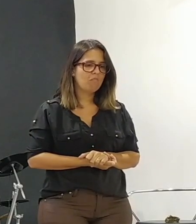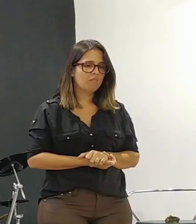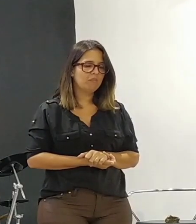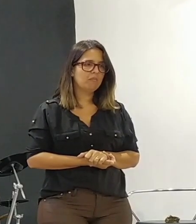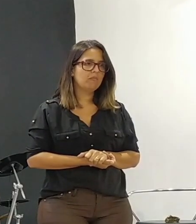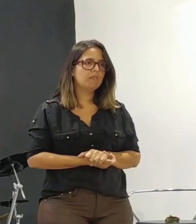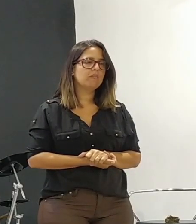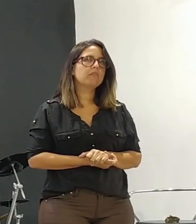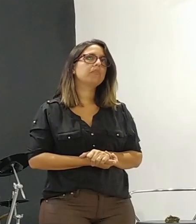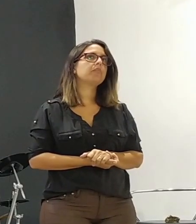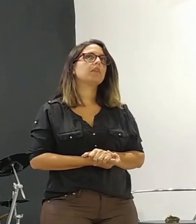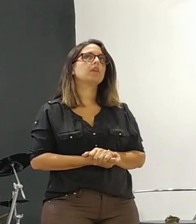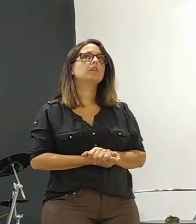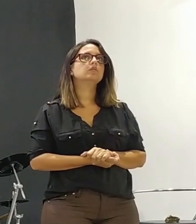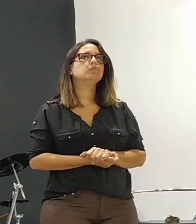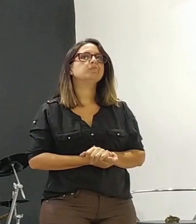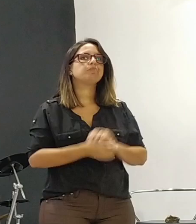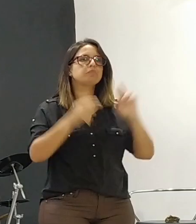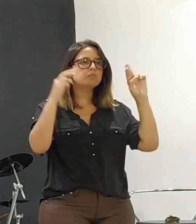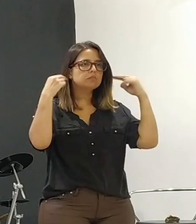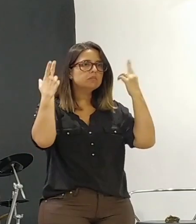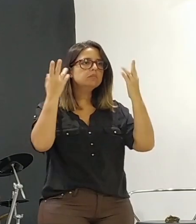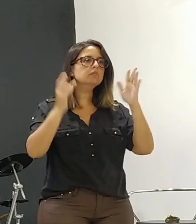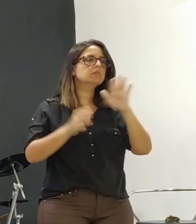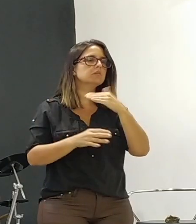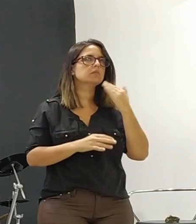O cordeiro já foi morto.